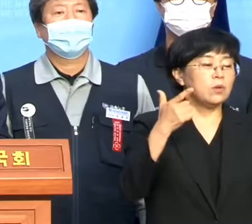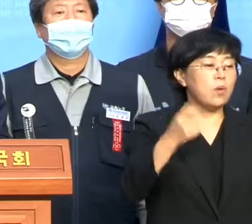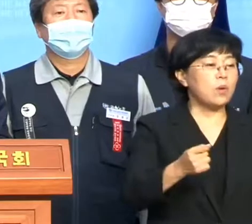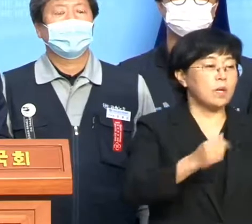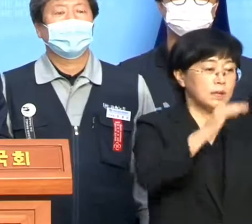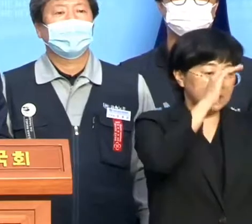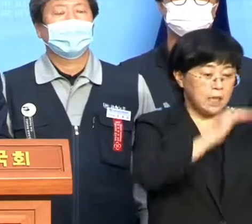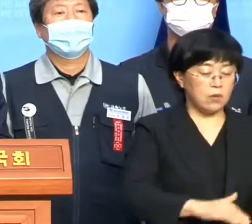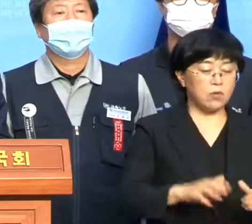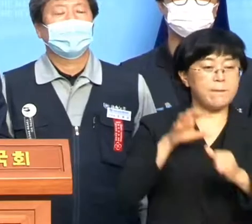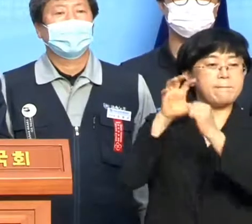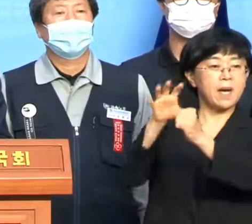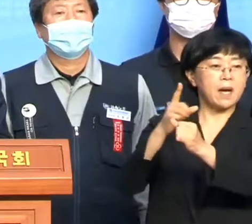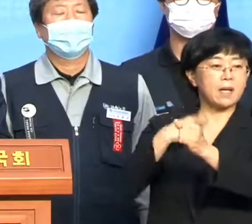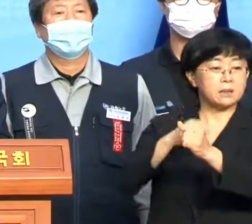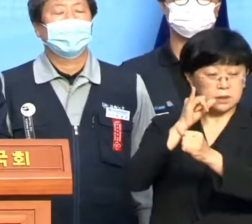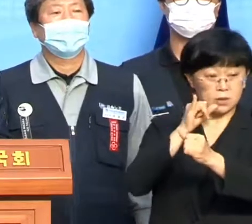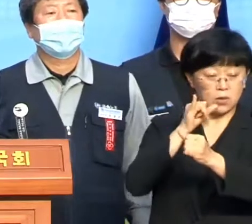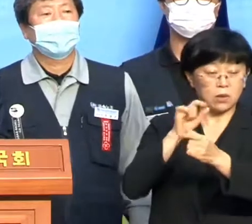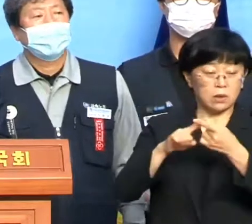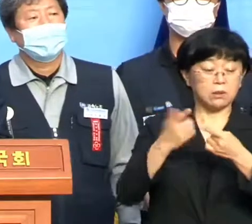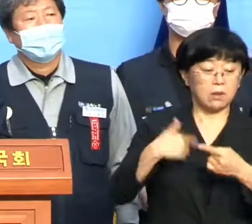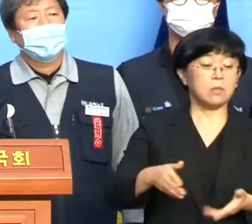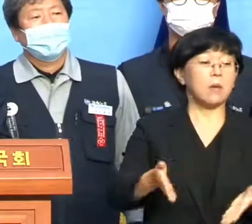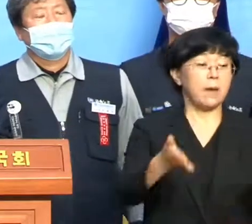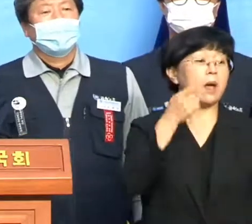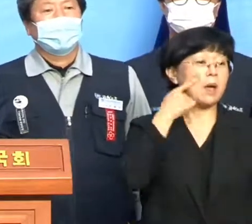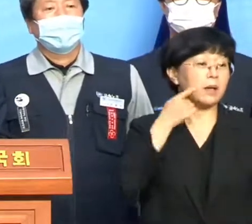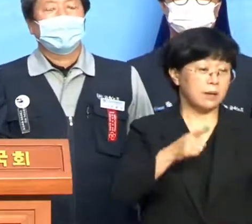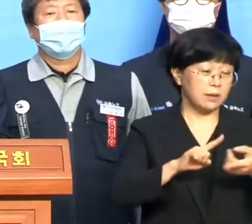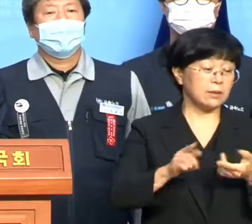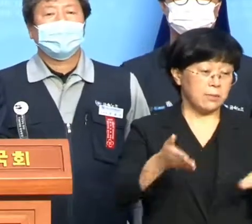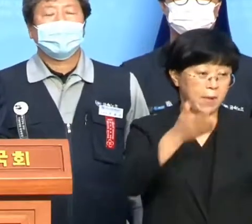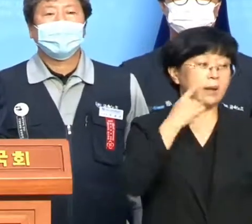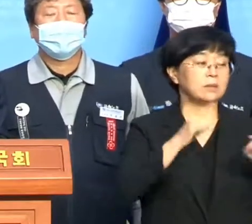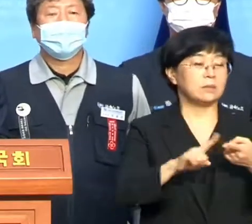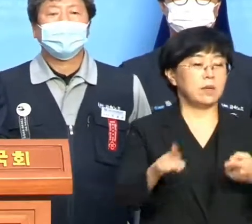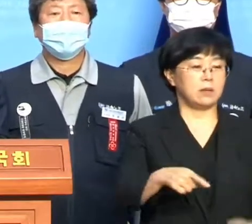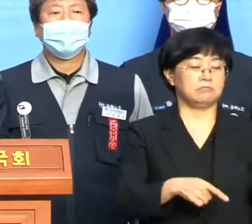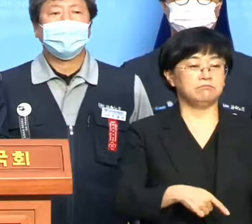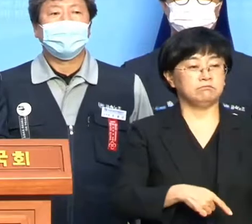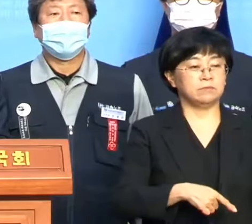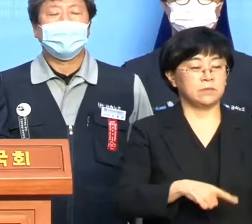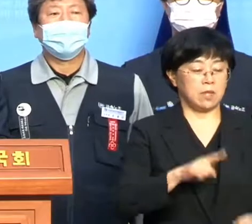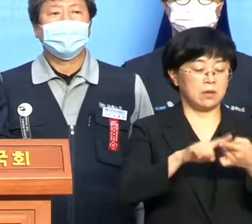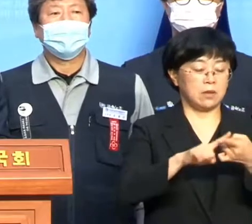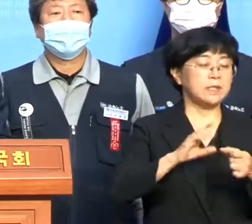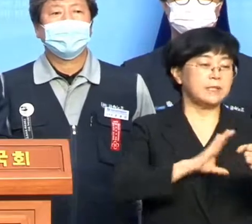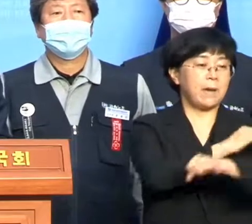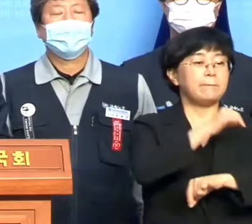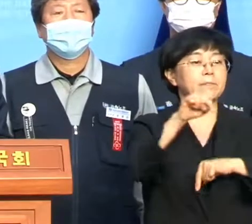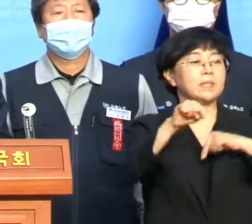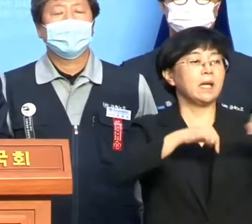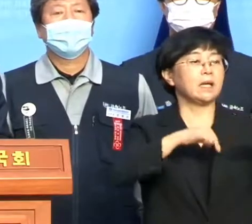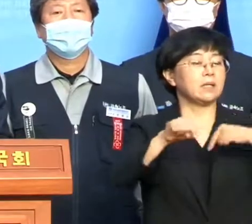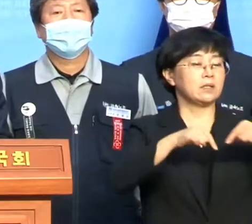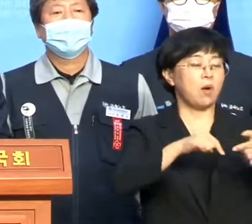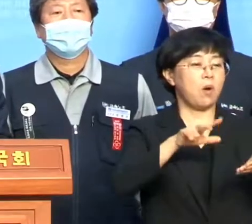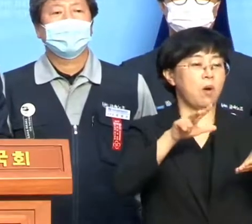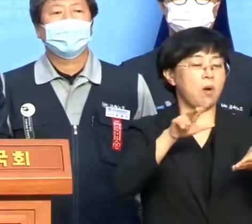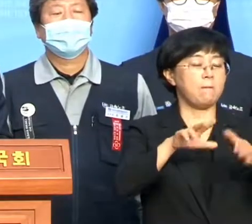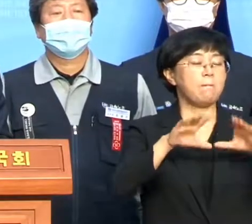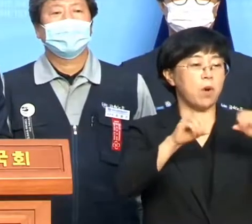체제를 받았지만 할 테면 해보라는 식으로 안하무인 씩 갑질 경영을 멈추지 않고 있습니다